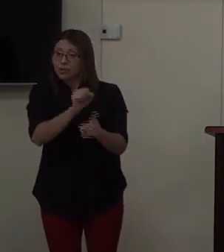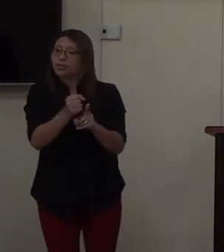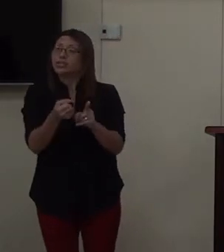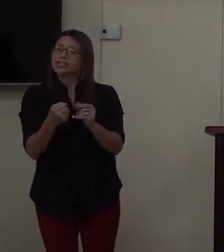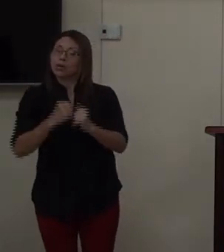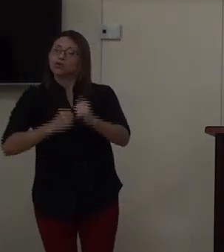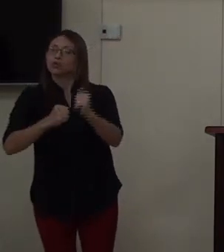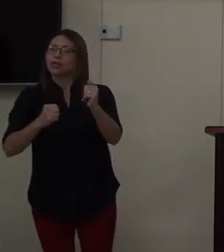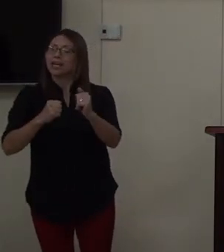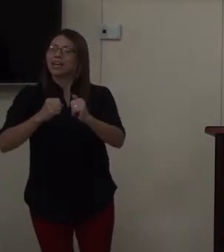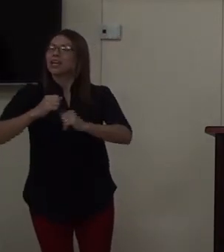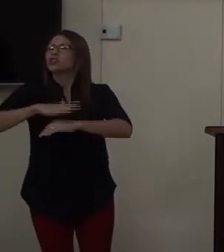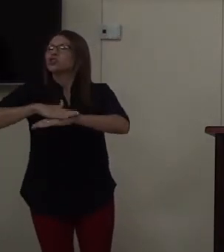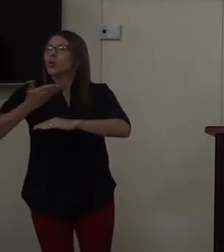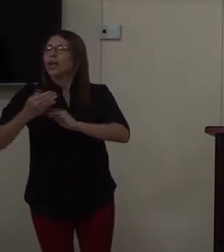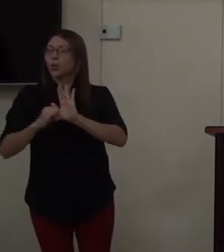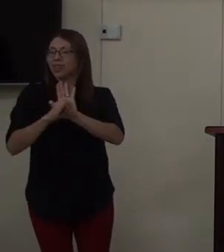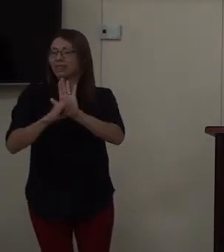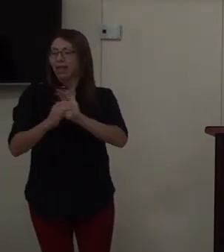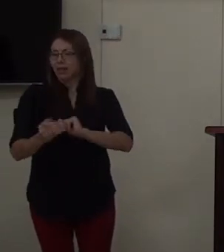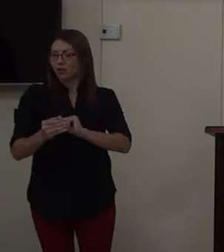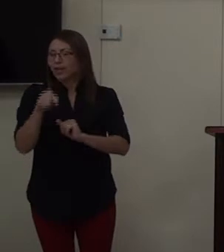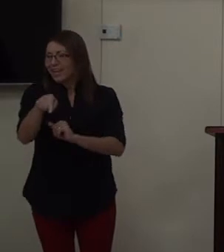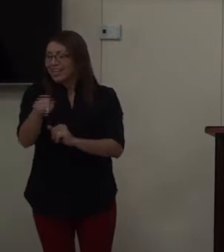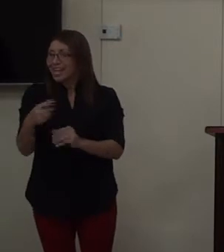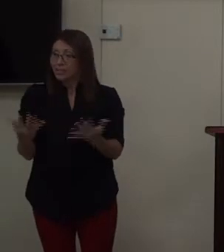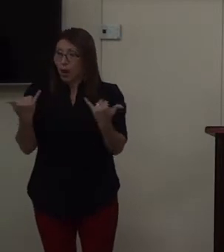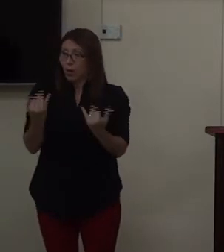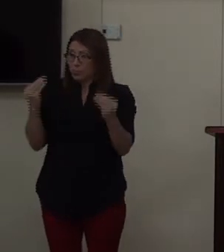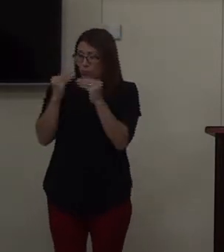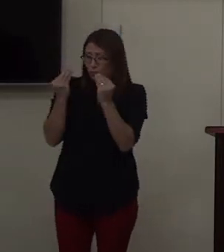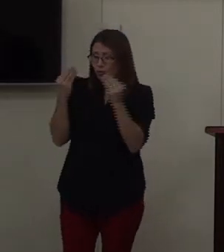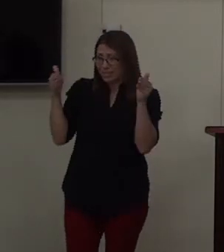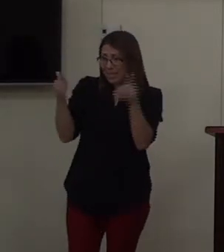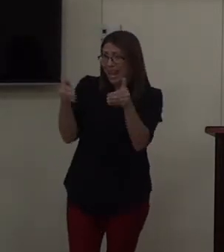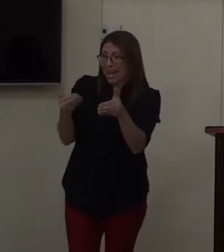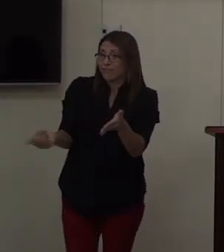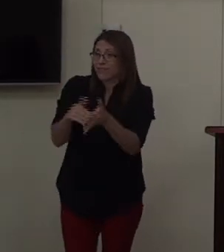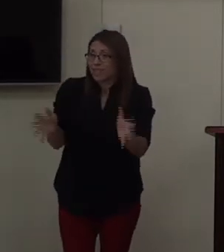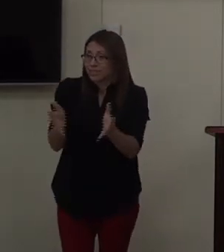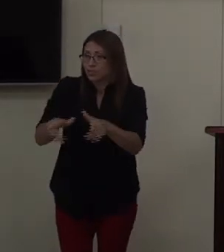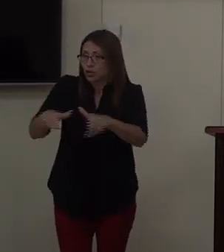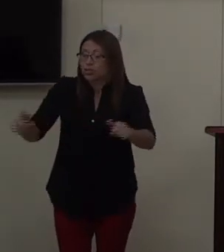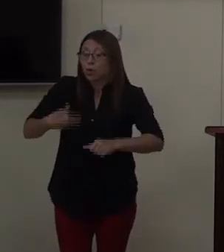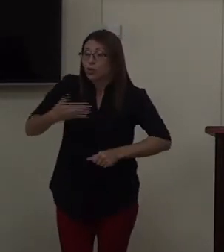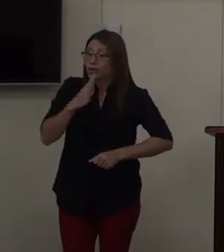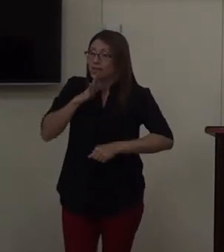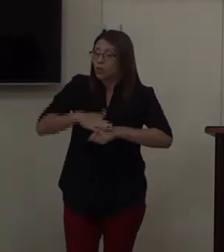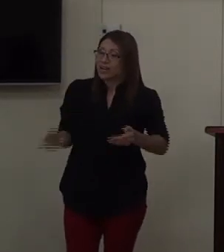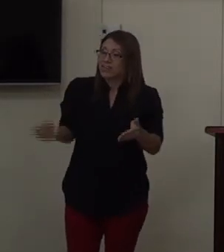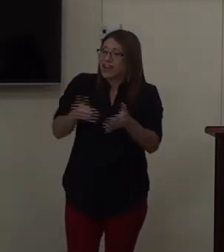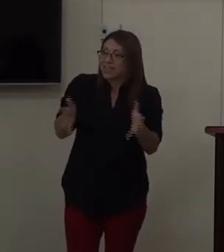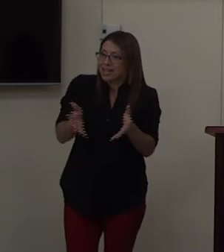identitario, ¿verdad? Y esto es algo que se señala muchísimo también ahora en revitalización lingüística. Cuando se está hablando de revitalización